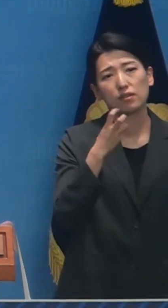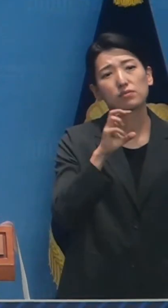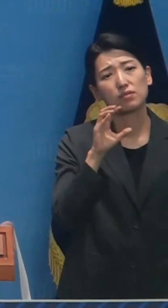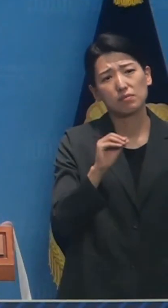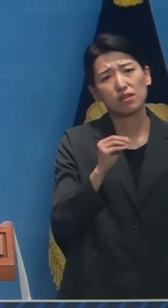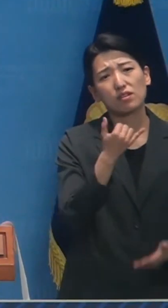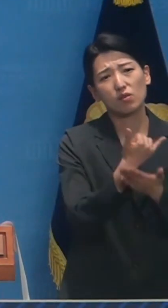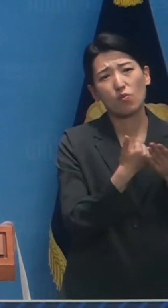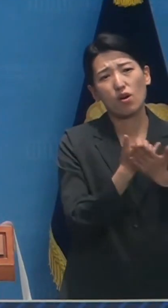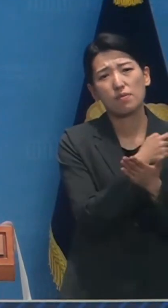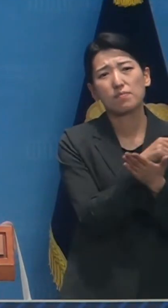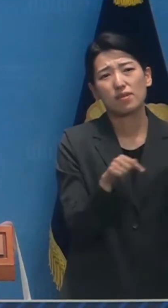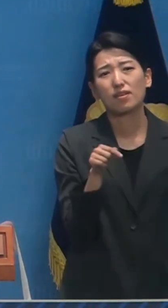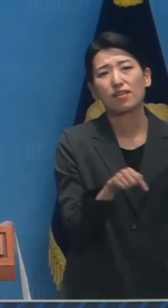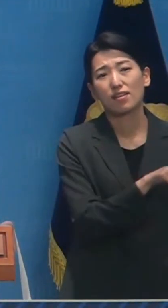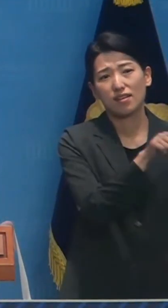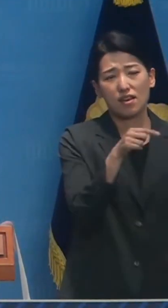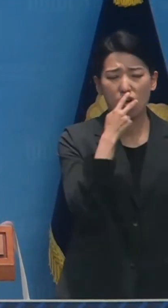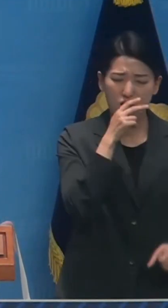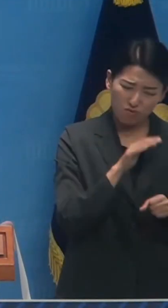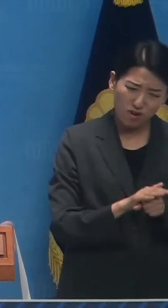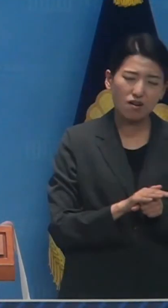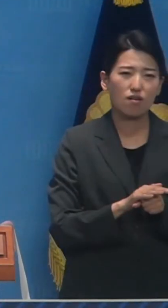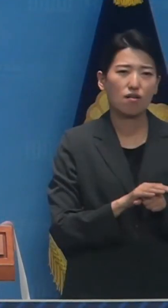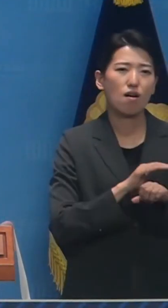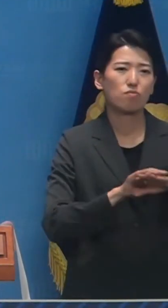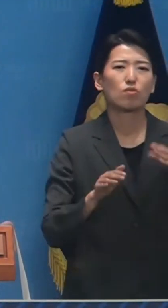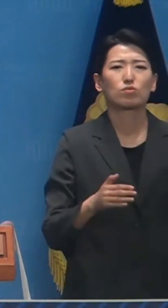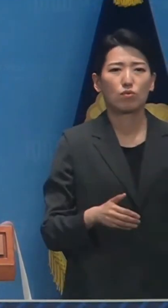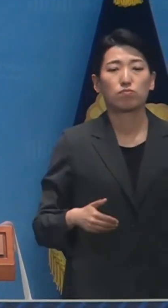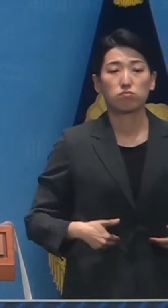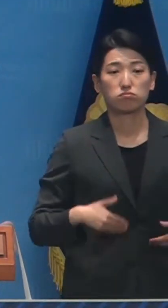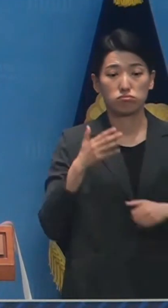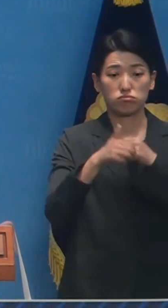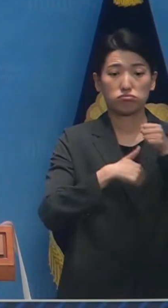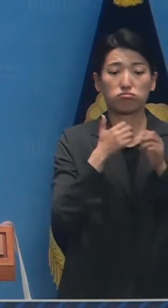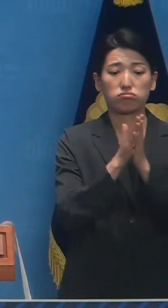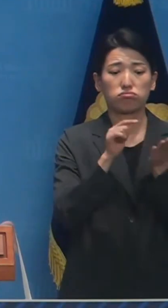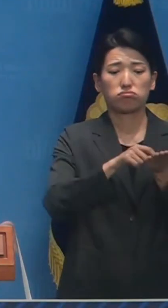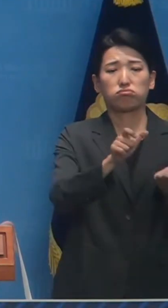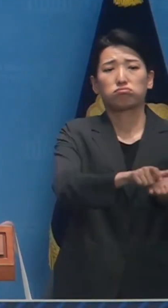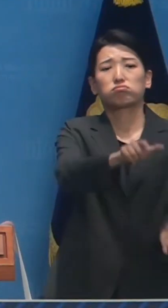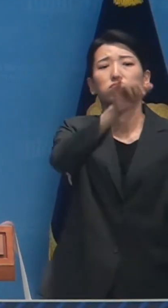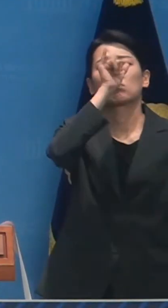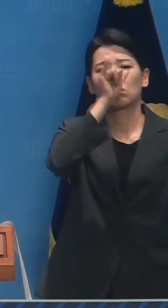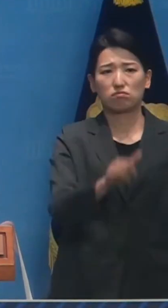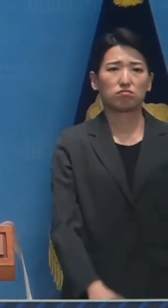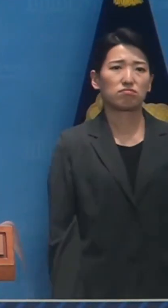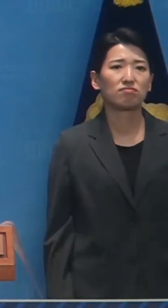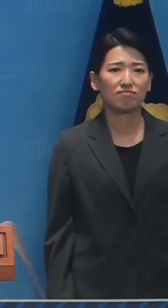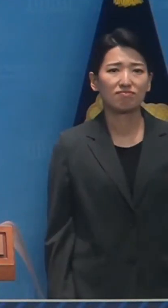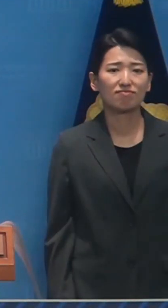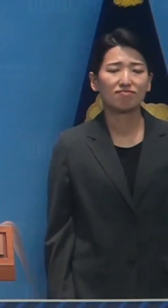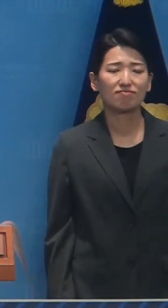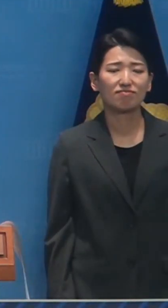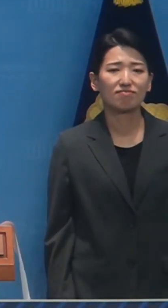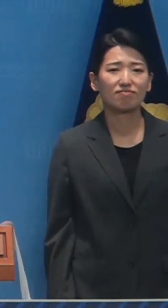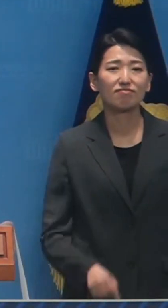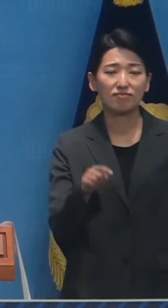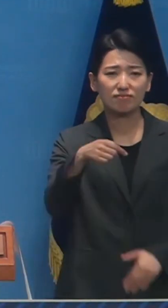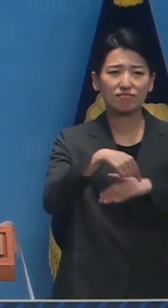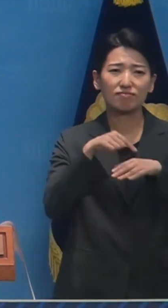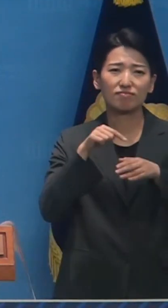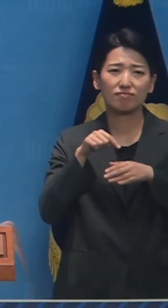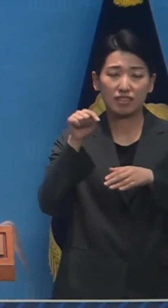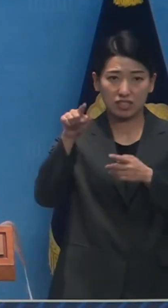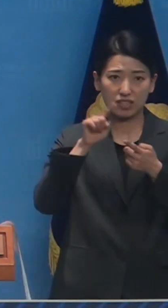아동 등의 고아의 억울함을 풀어주라. 성서의 명령에 따라 신원하라는 진리를 실천하는 것에